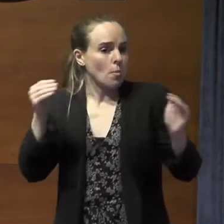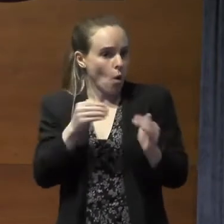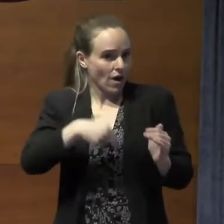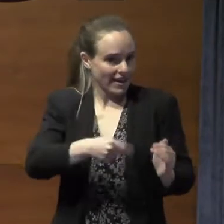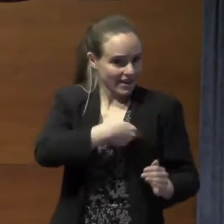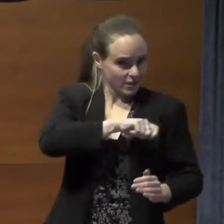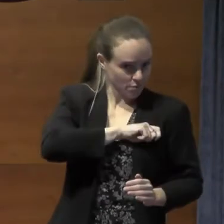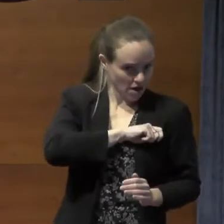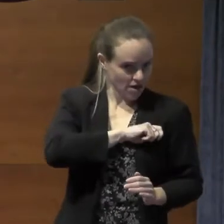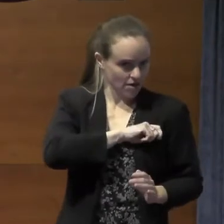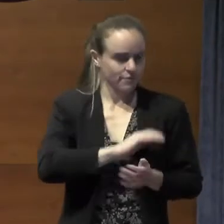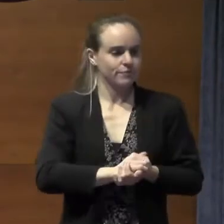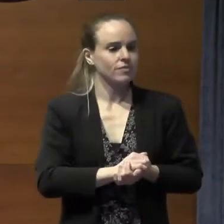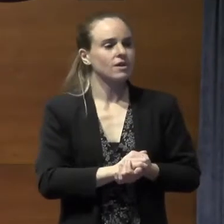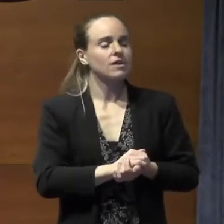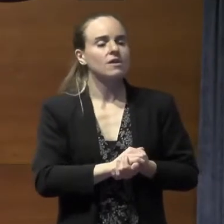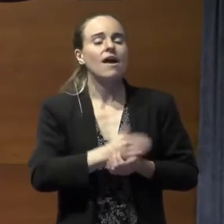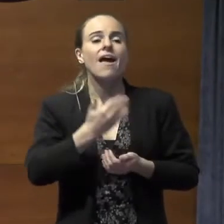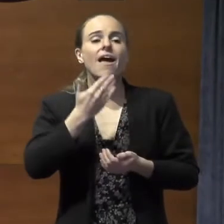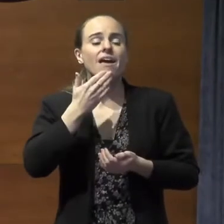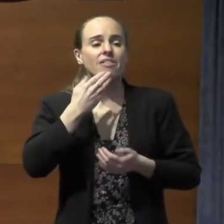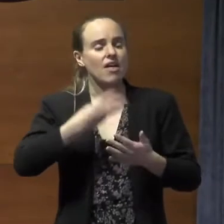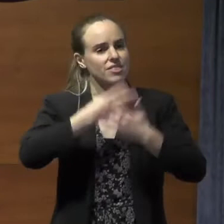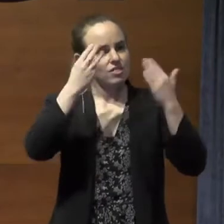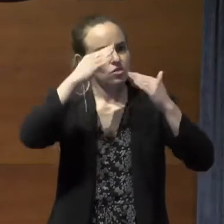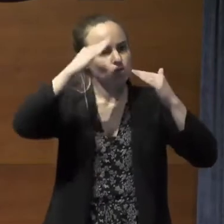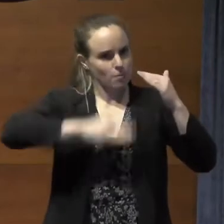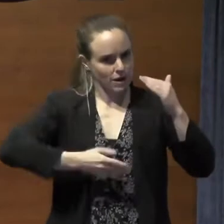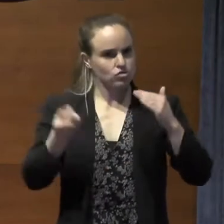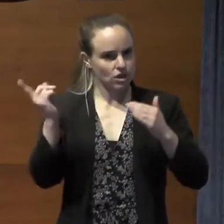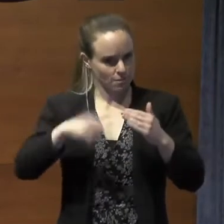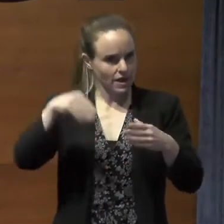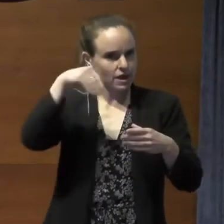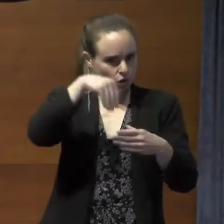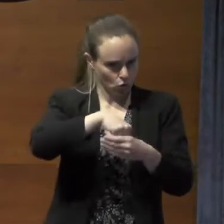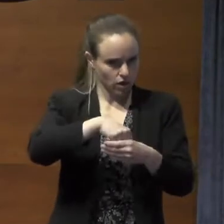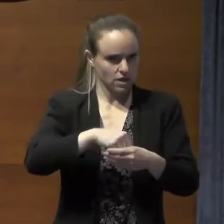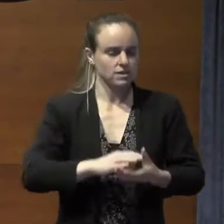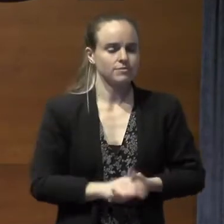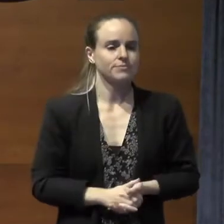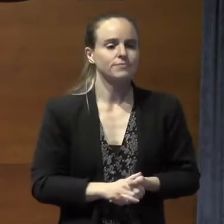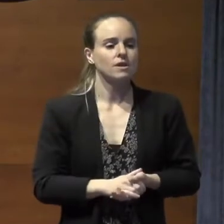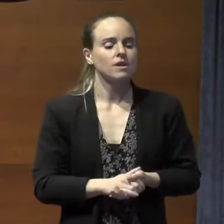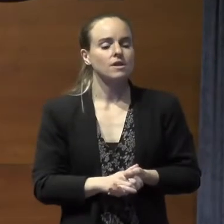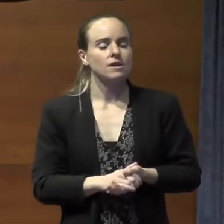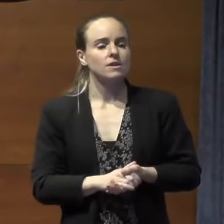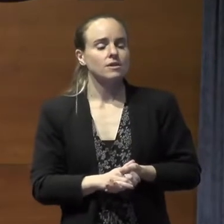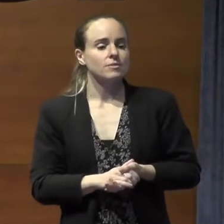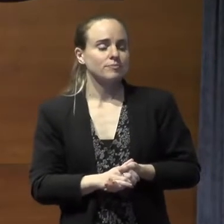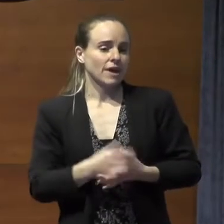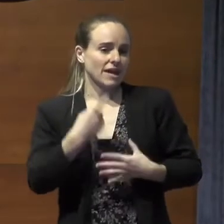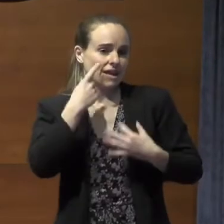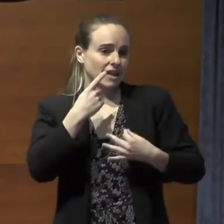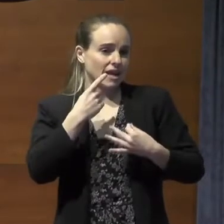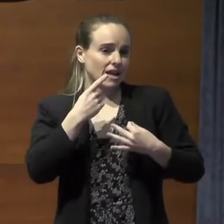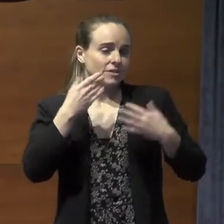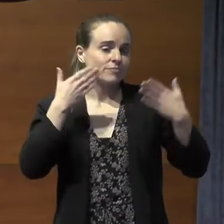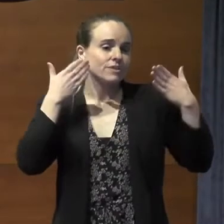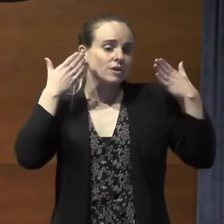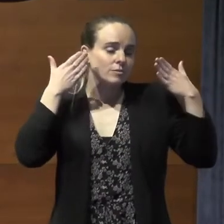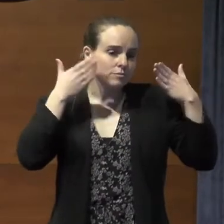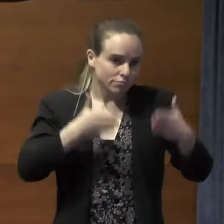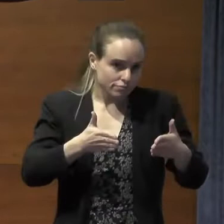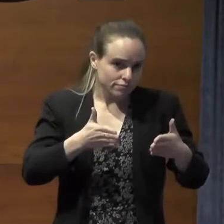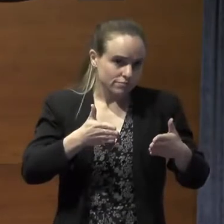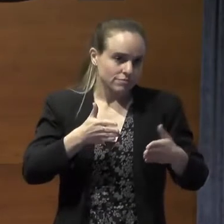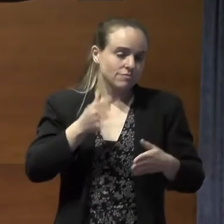Se incluyen mujeres de edades inferiores a los 18 años y aunque el foco son las mujeres y las